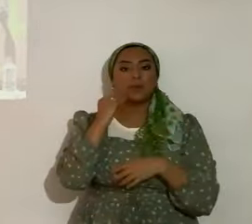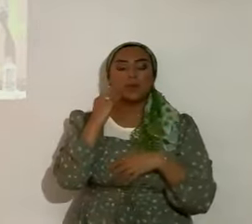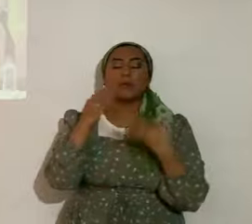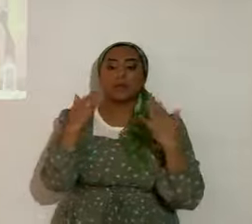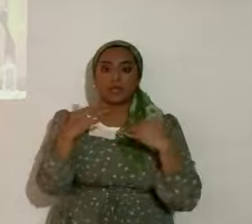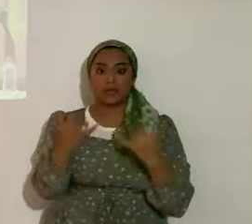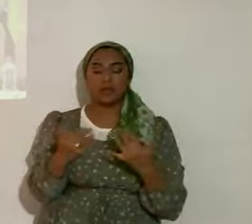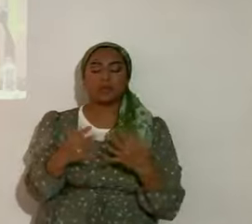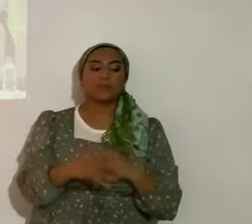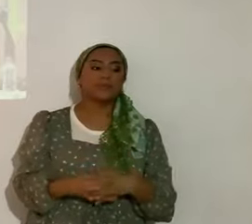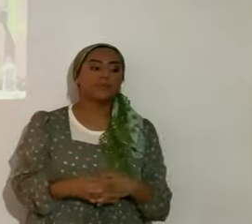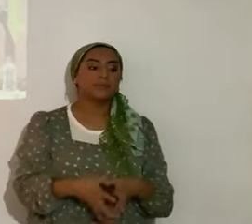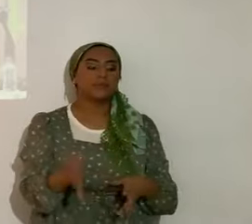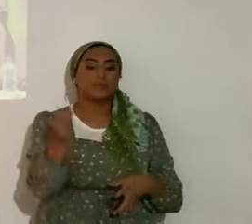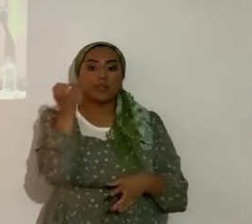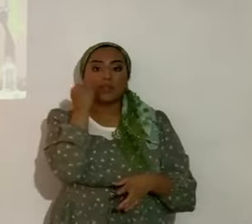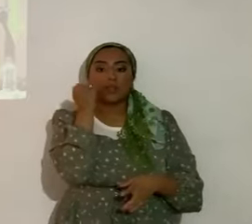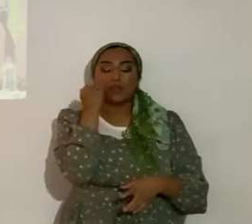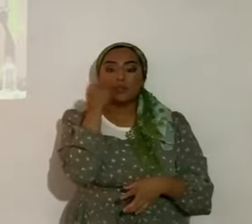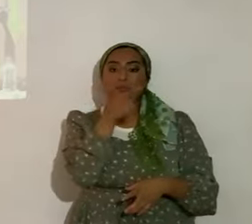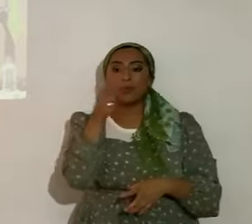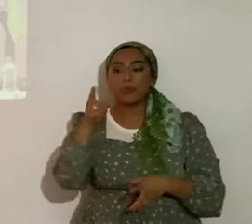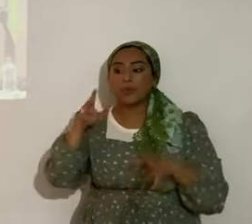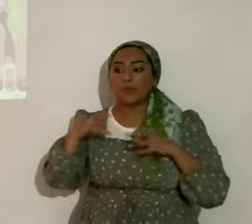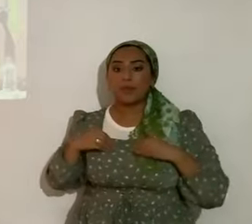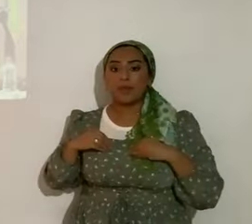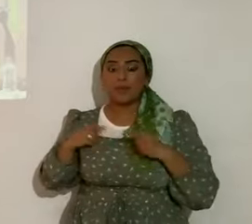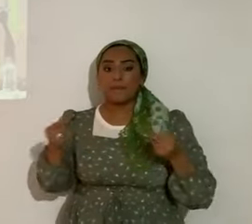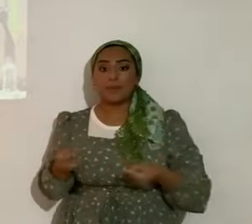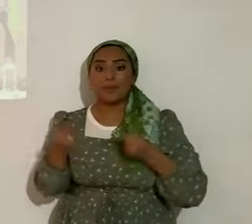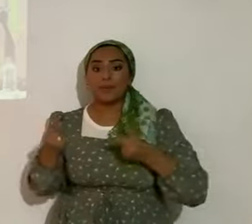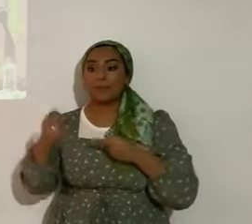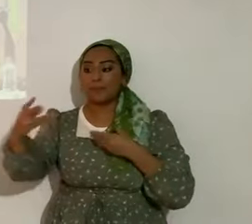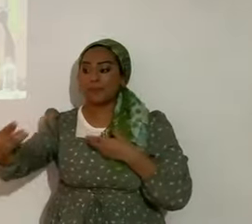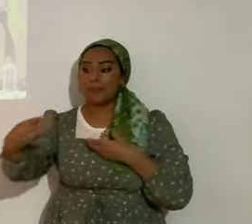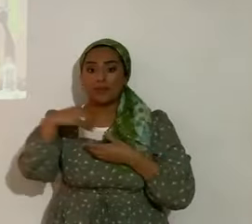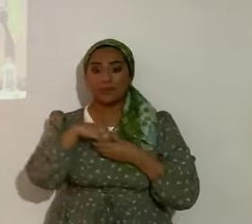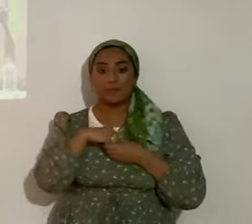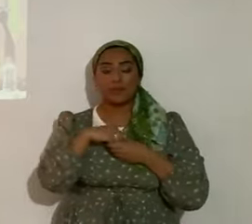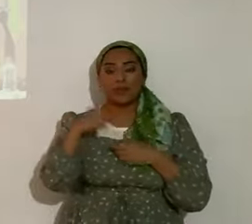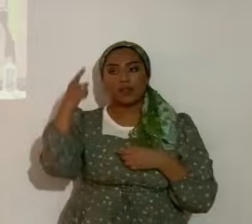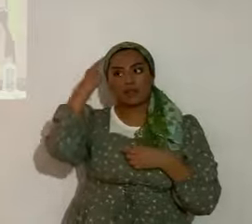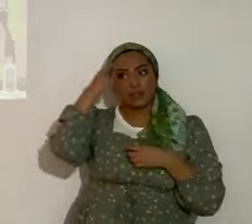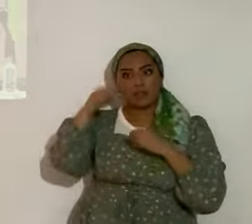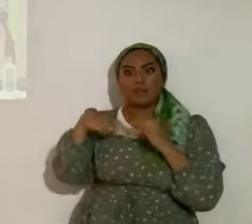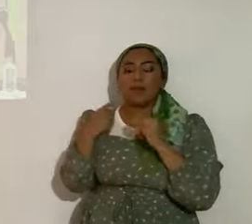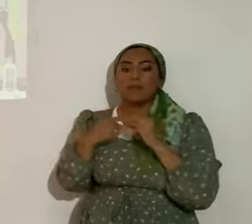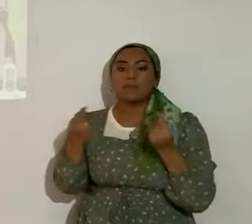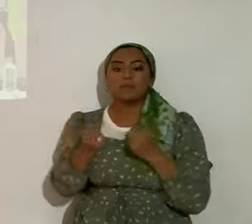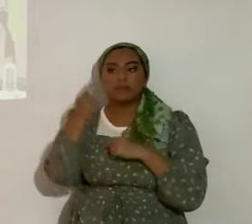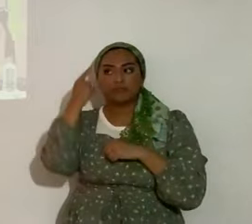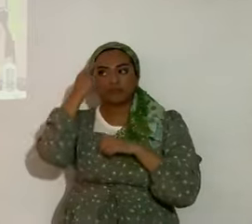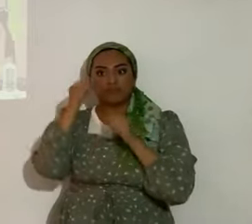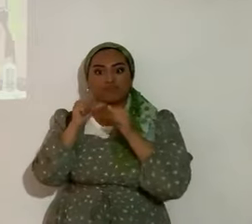atención, si se acepta el mal y se piensa en él,